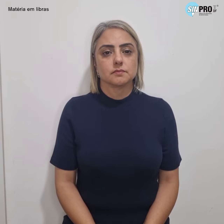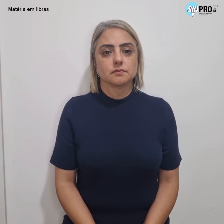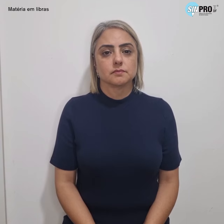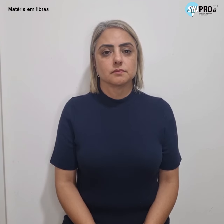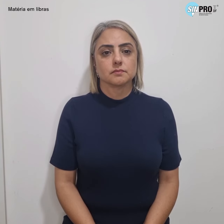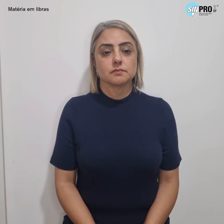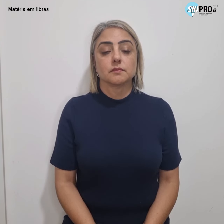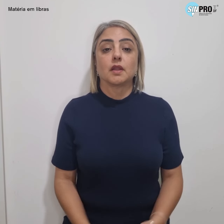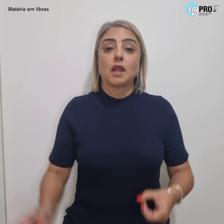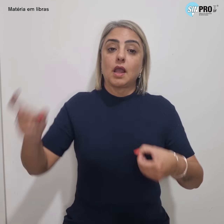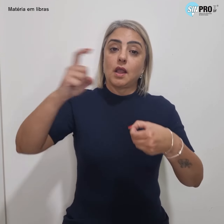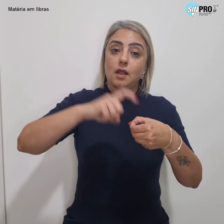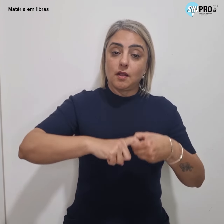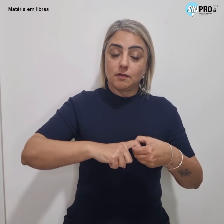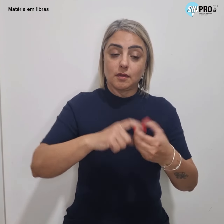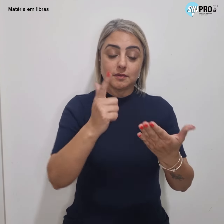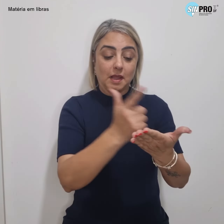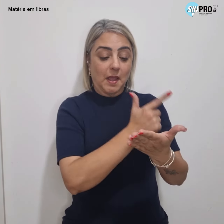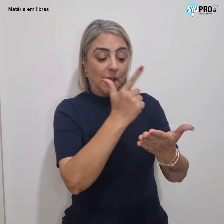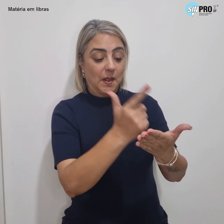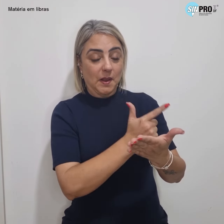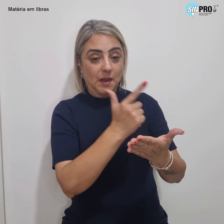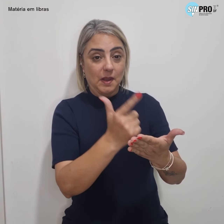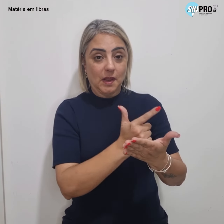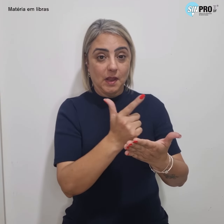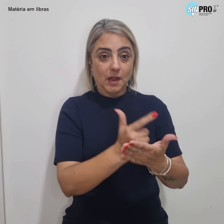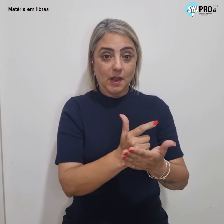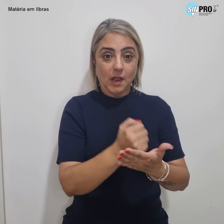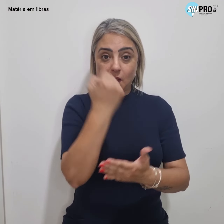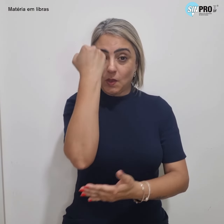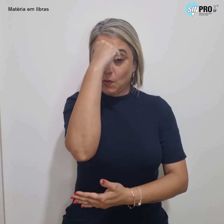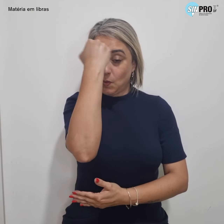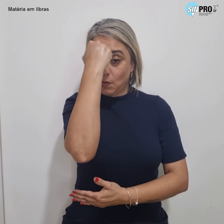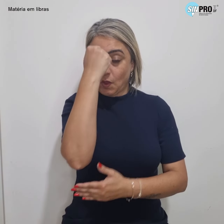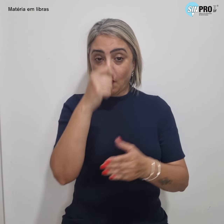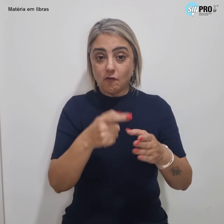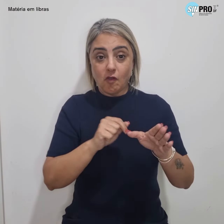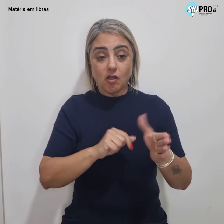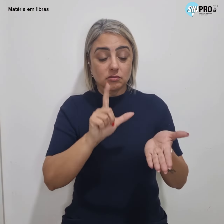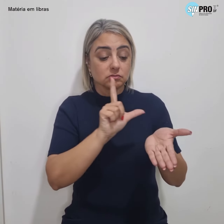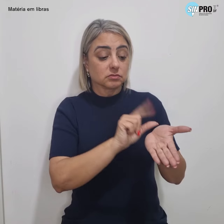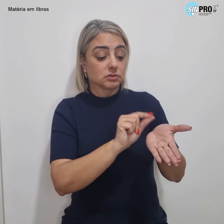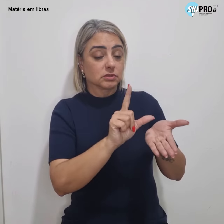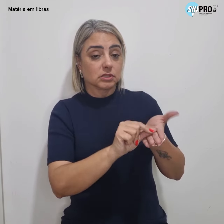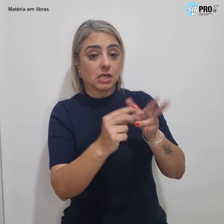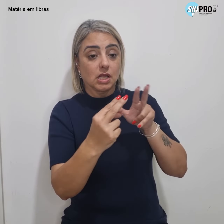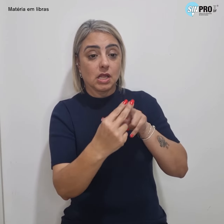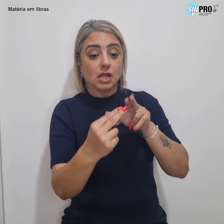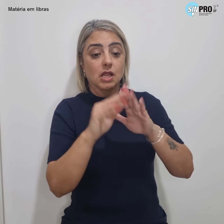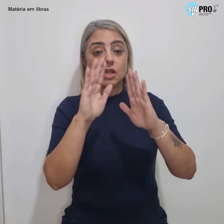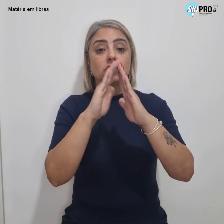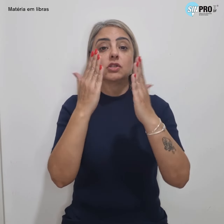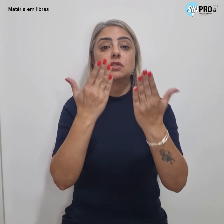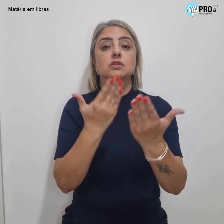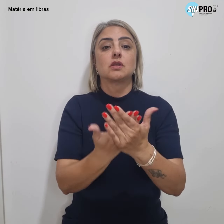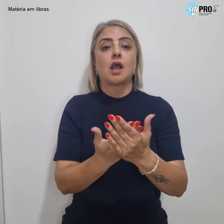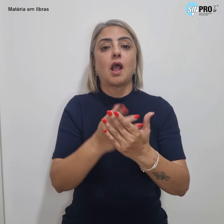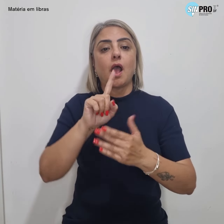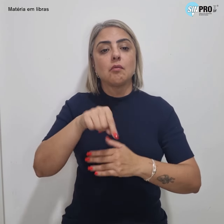De volta aos livros, Suécia recua na digitalização de escolas após resultado